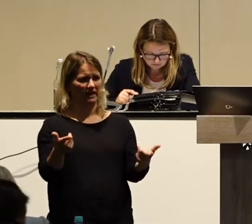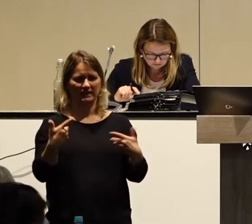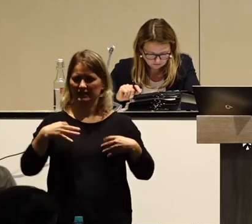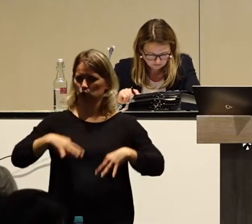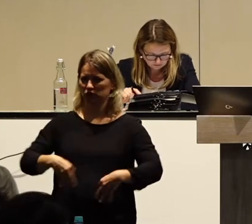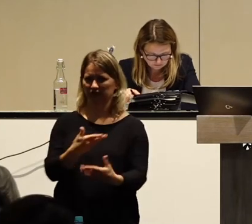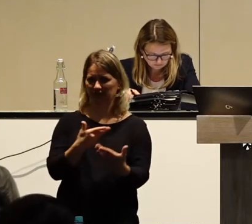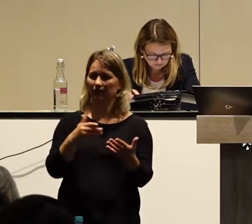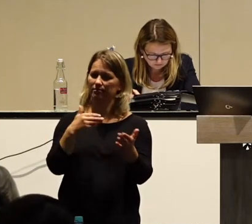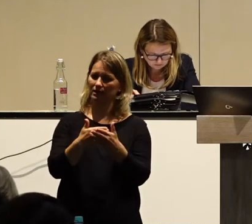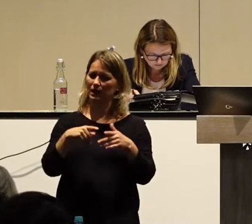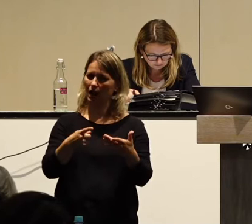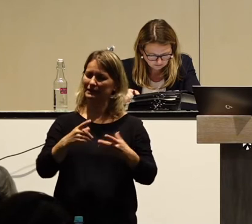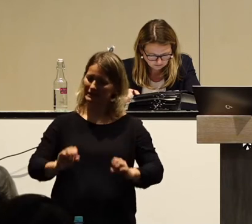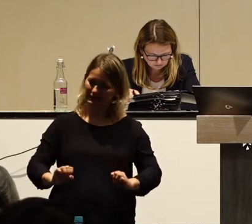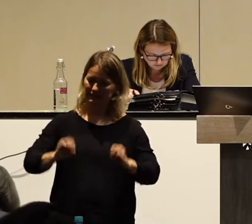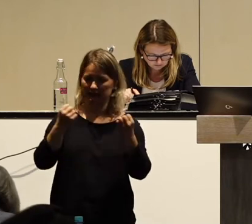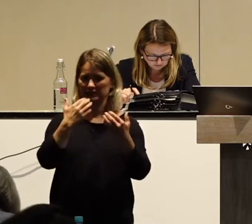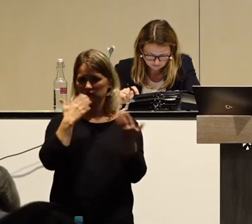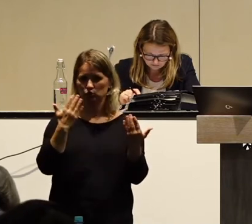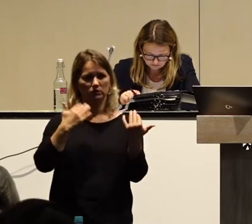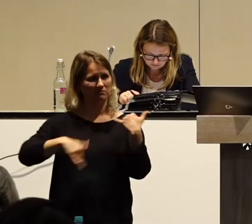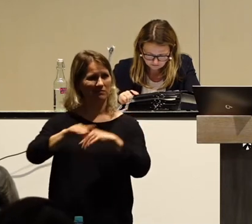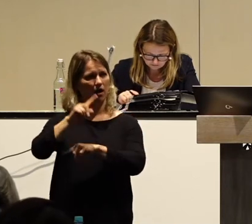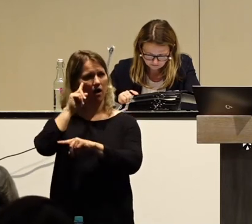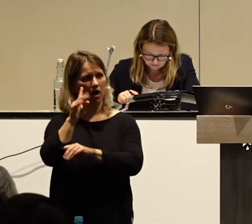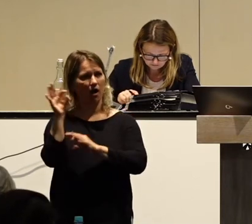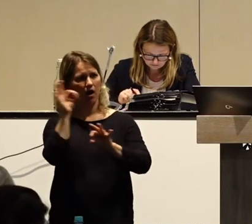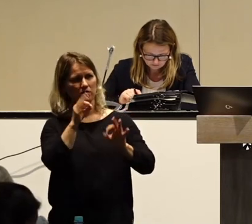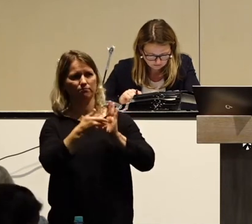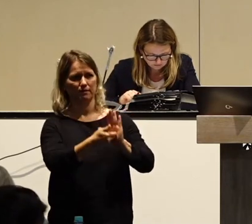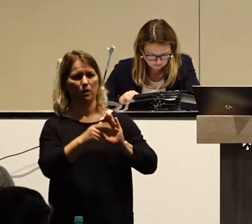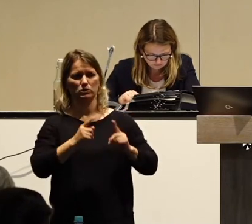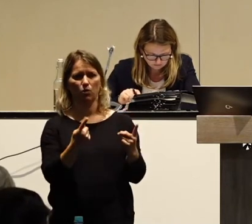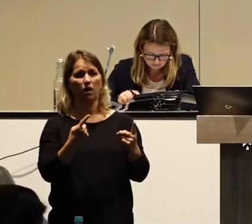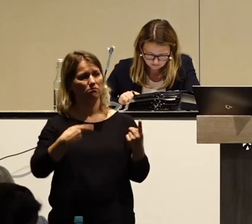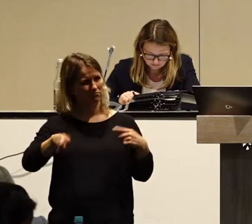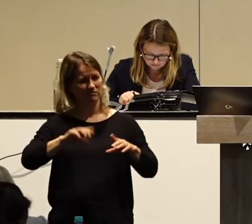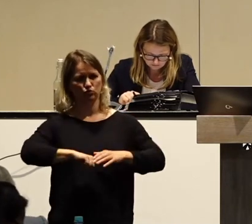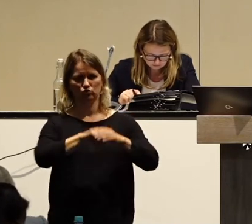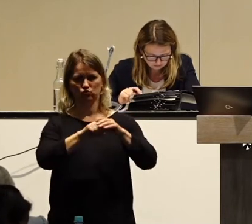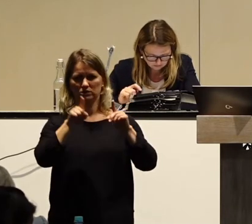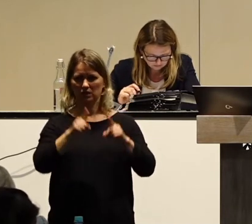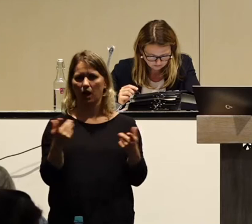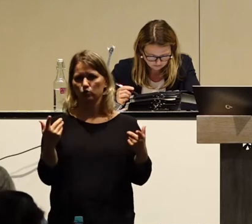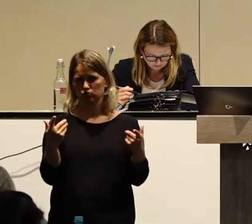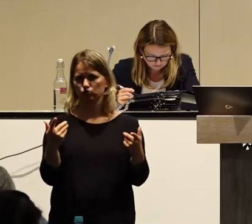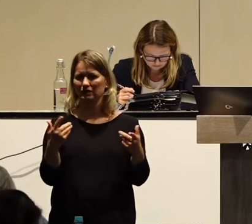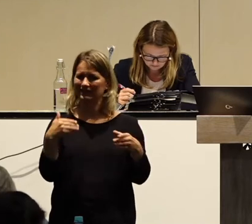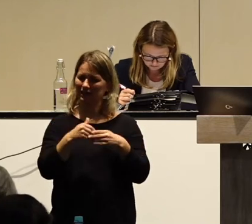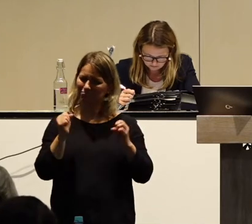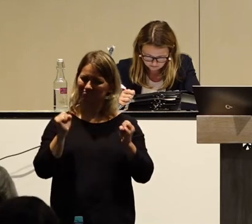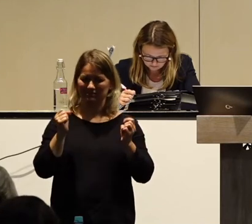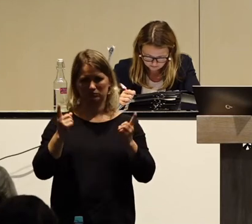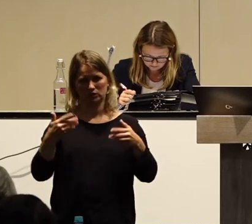soll nochmal ein deutliches Zeichen auch hier aus dem Rat heraus setzen, dass auch wir das unterstützen, dass da sehr viel mehr getan werden